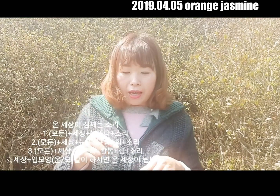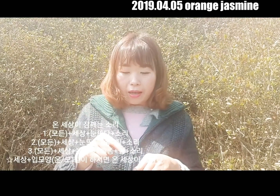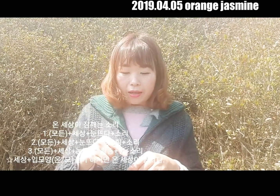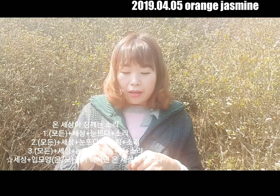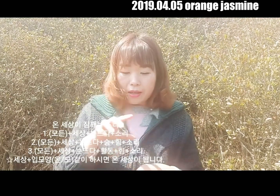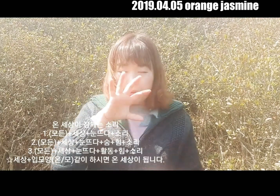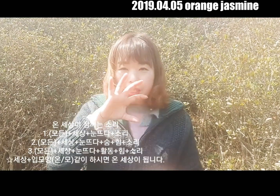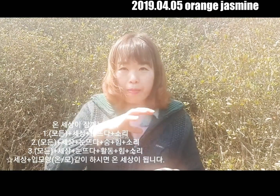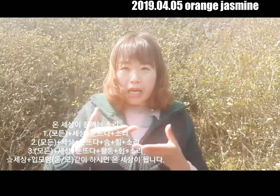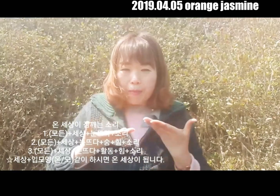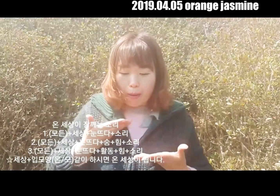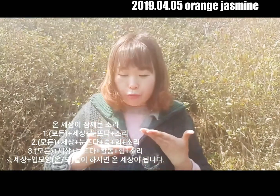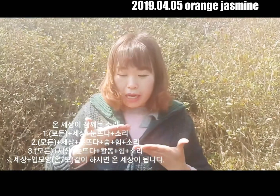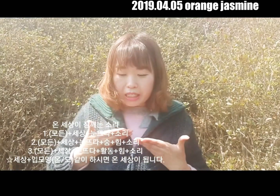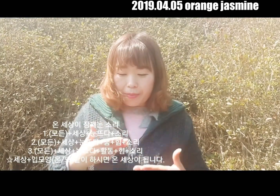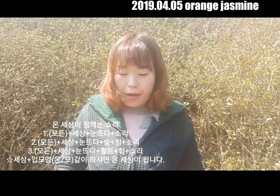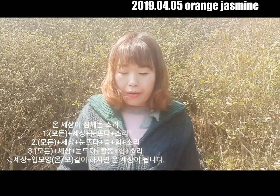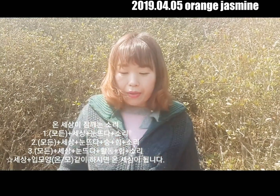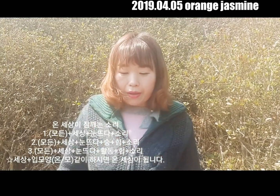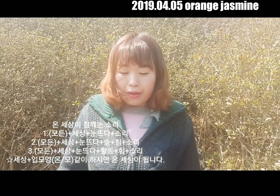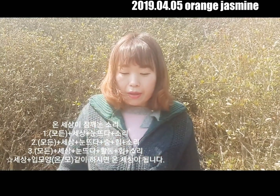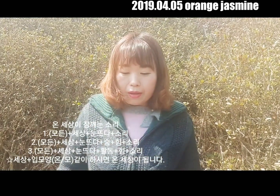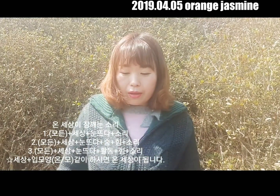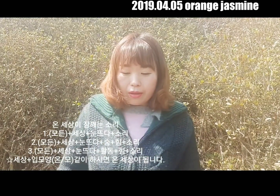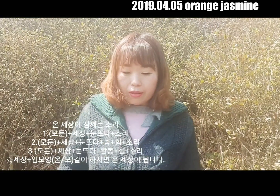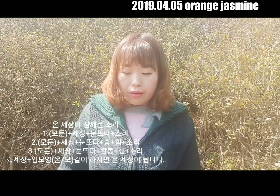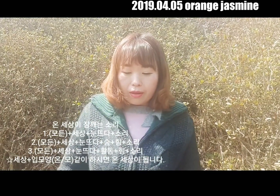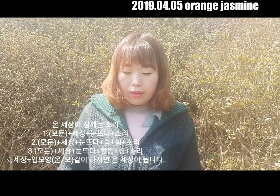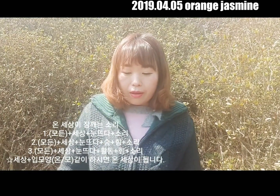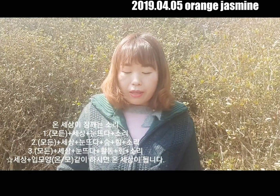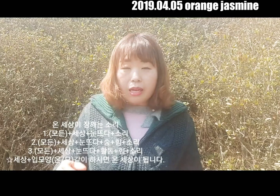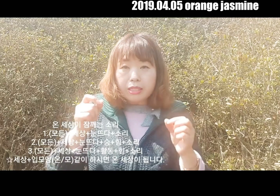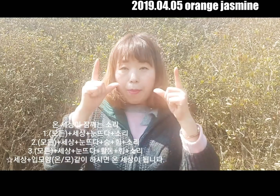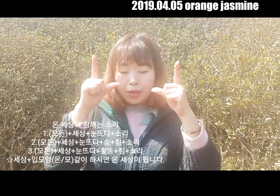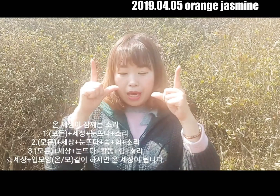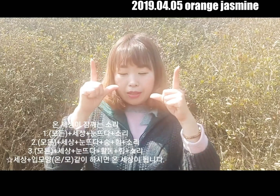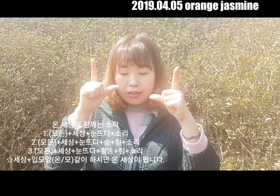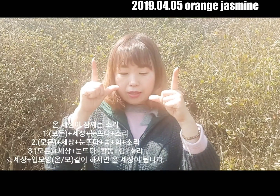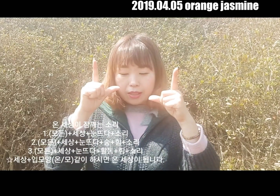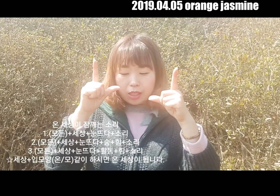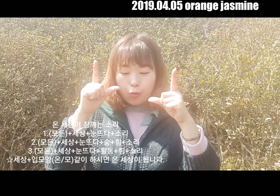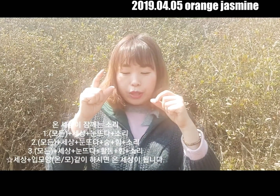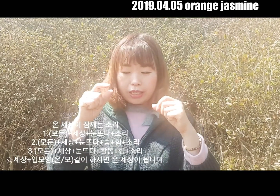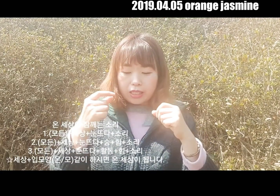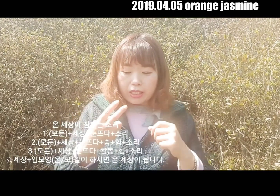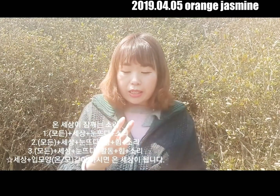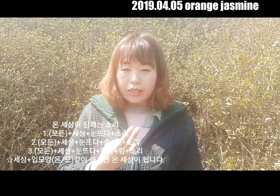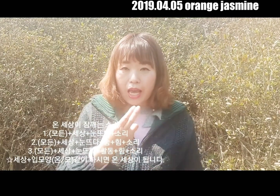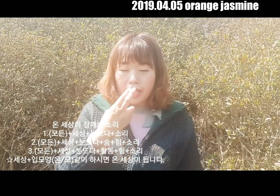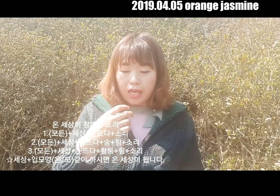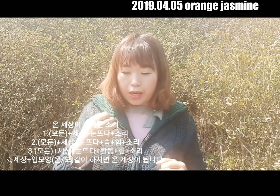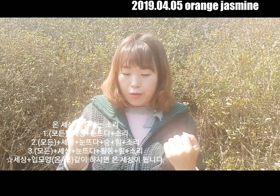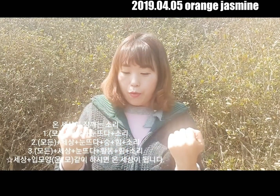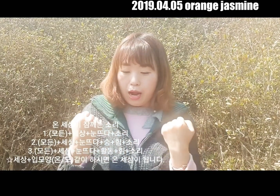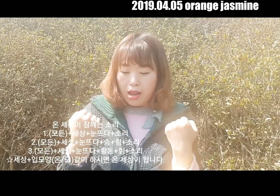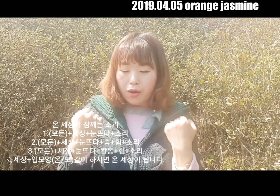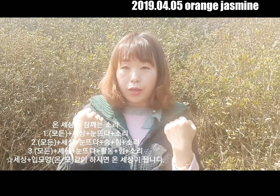만약에 이게 연습하기 바쁘다 하시면 그냥 잠 깨는 이거보다는 생기,